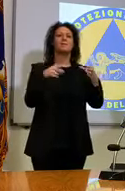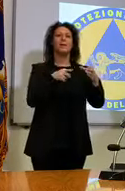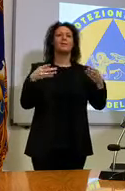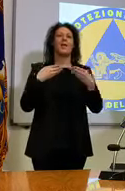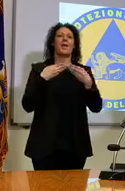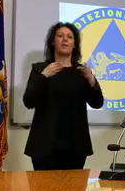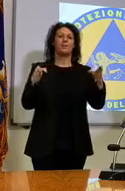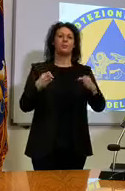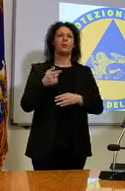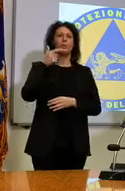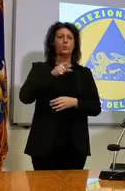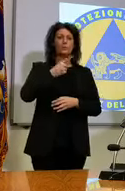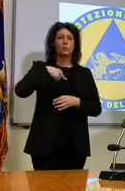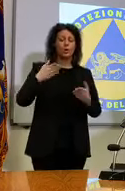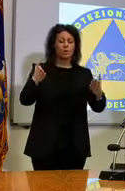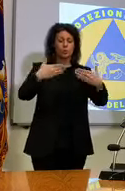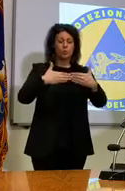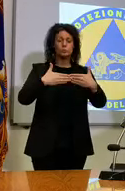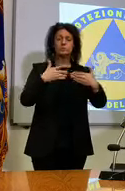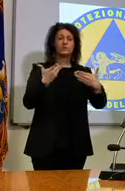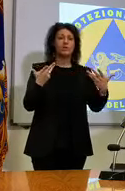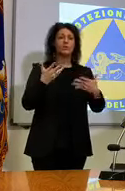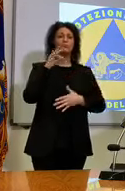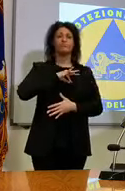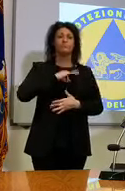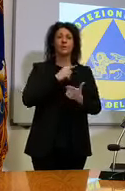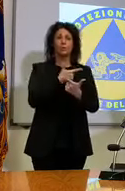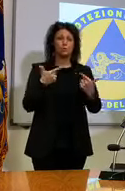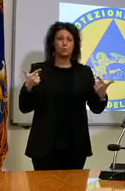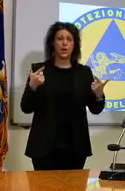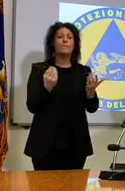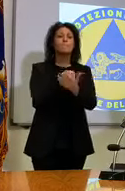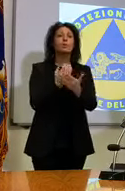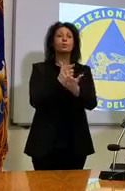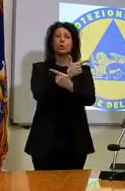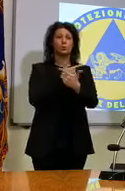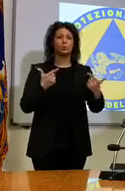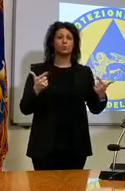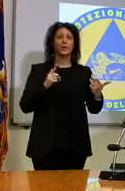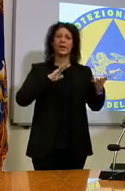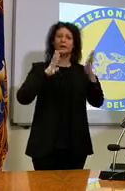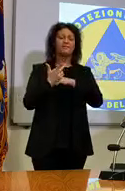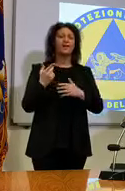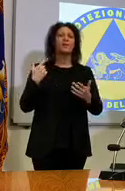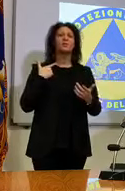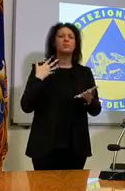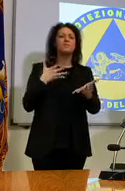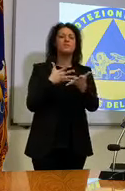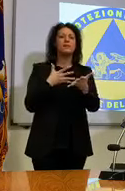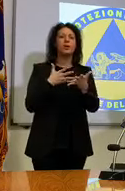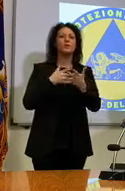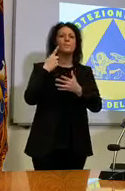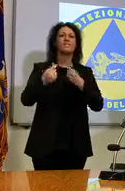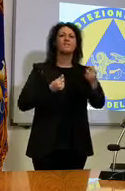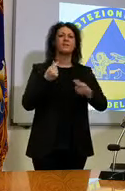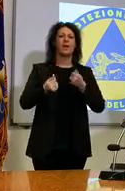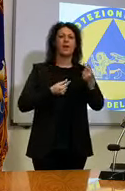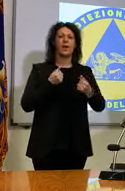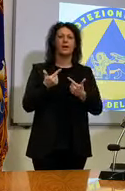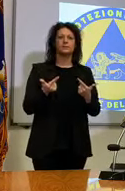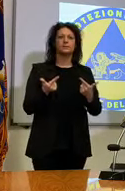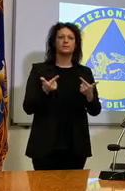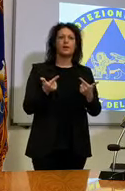restando chiusi non fatturiamo, non produciamo, andiamo in difficoltà finanziaria e vi ricordo che lasciamo